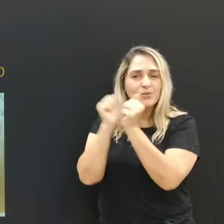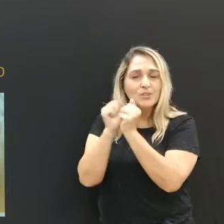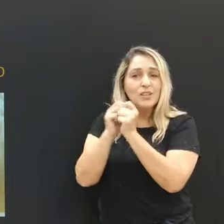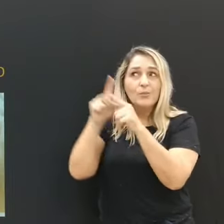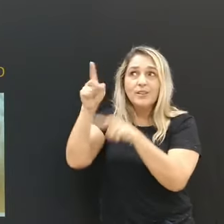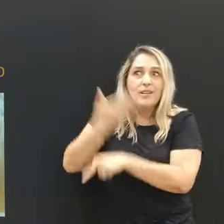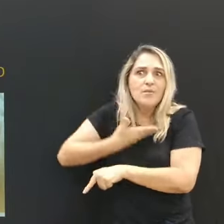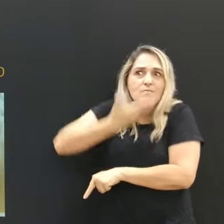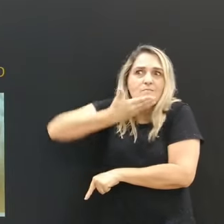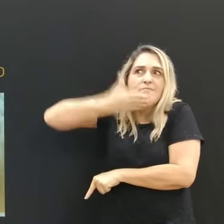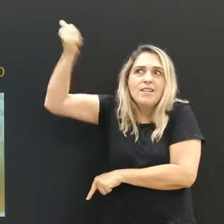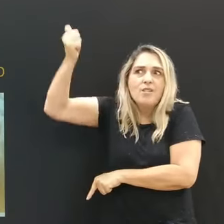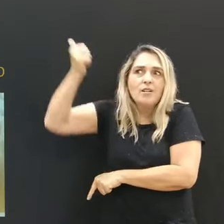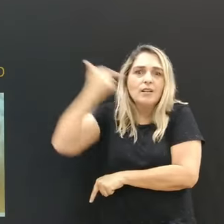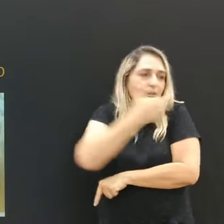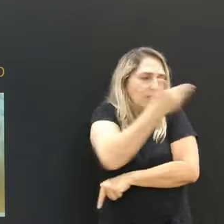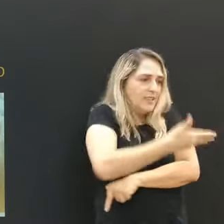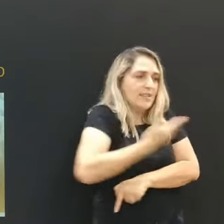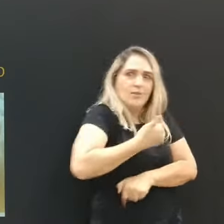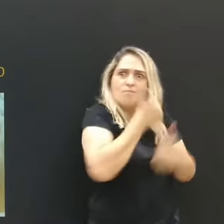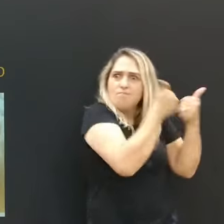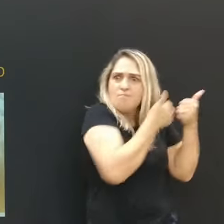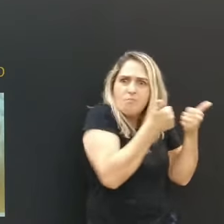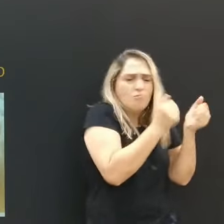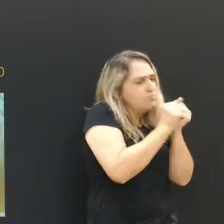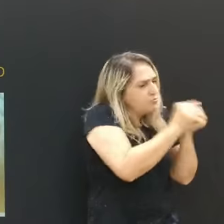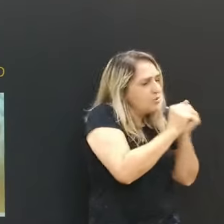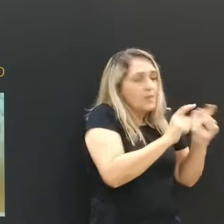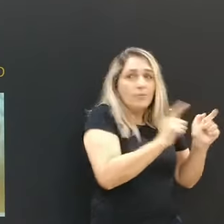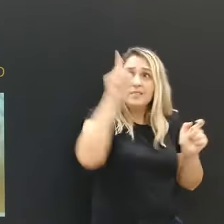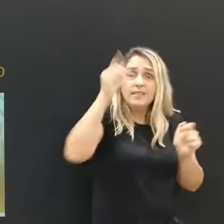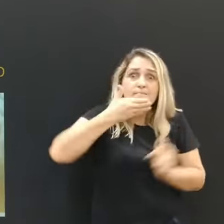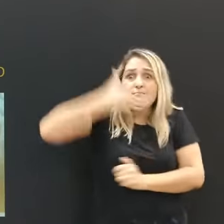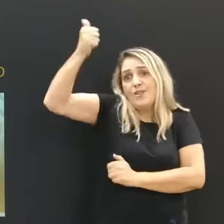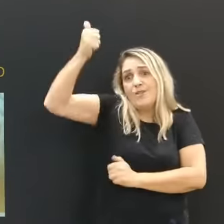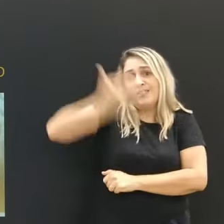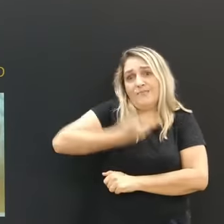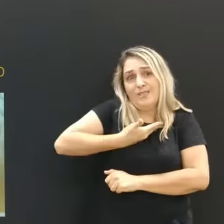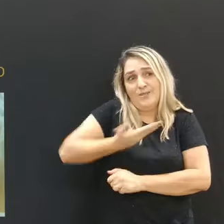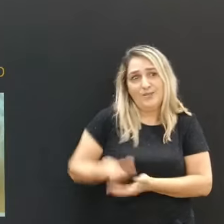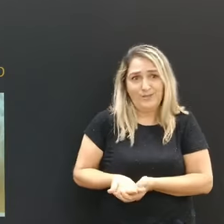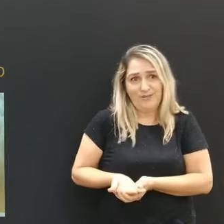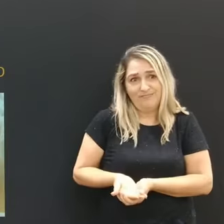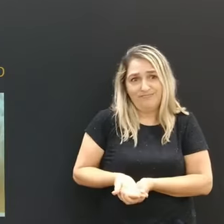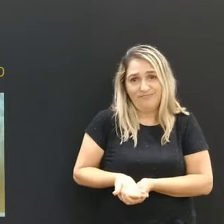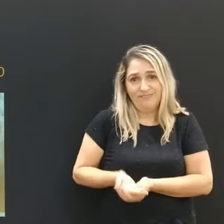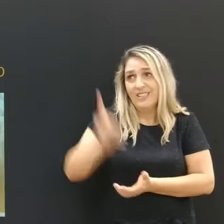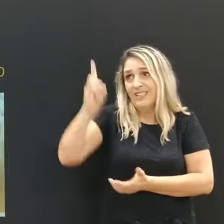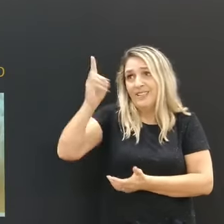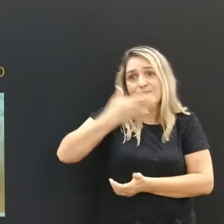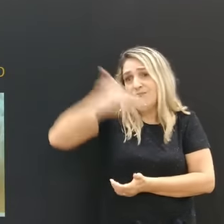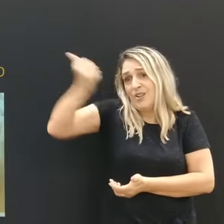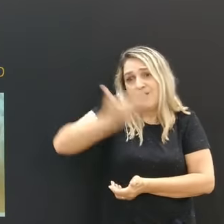por dia, o tempo todo. Orar, pedir a Deus que nos dê uma vida boa. Precisamos desejar ter uma vida melhor